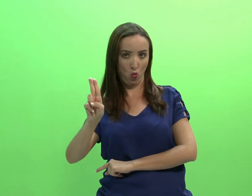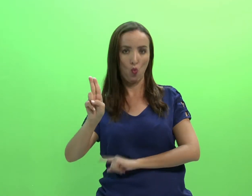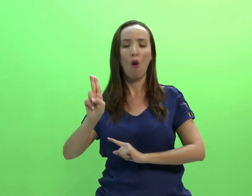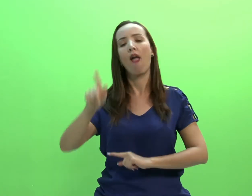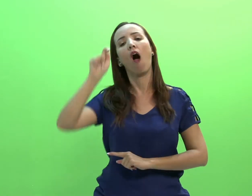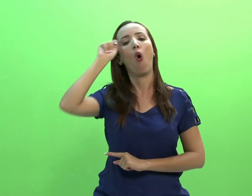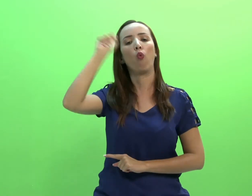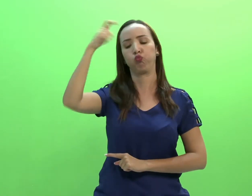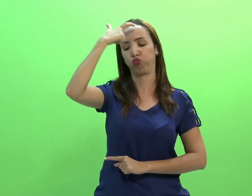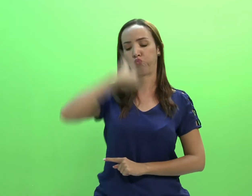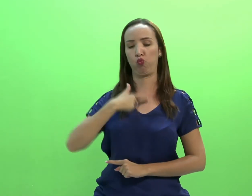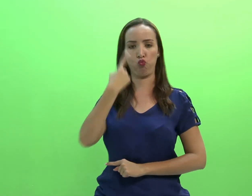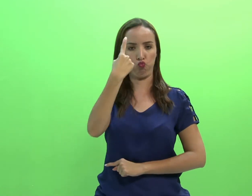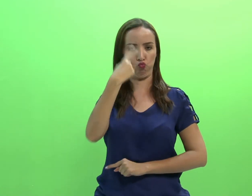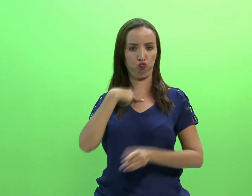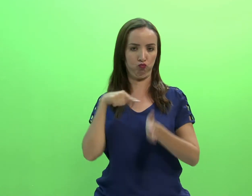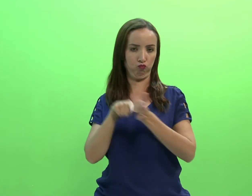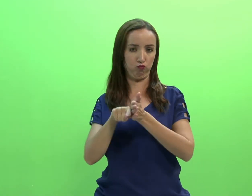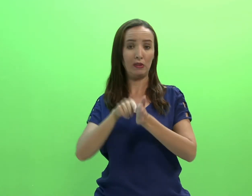Preciso colocar grifo meu,